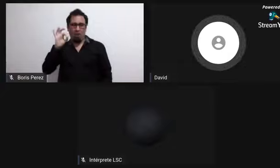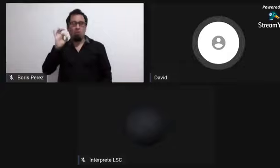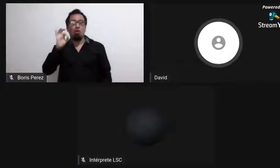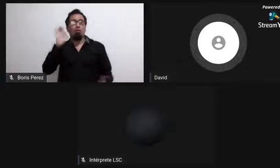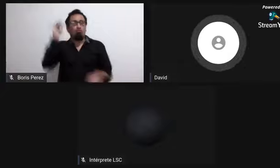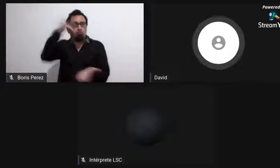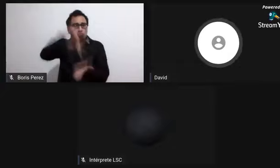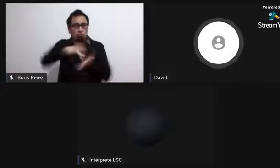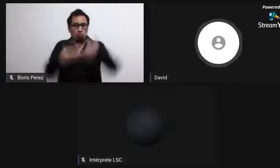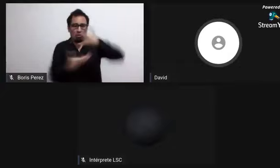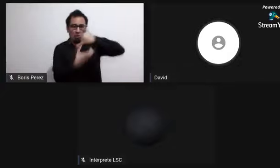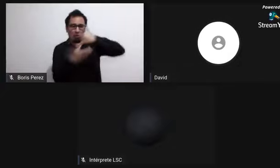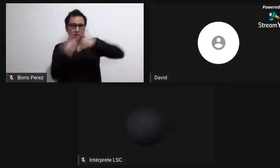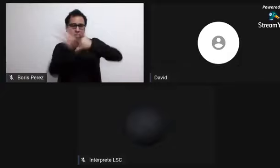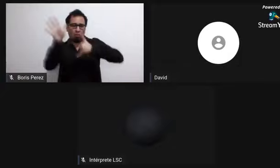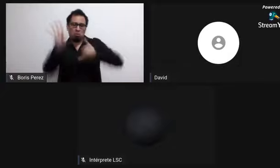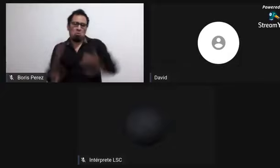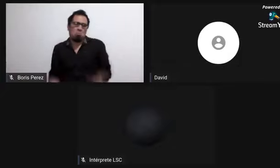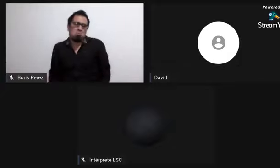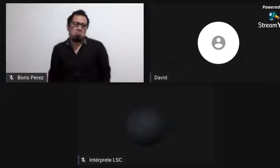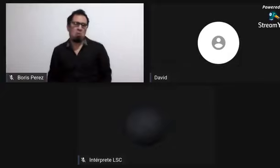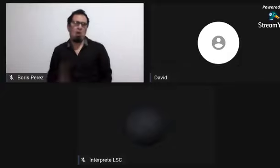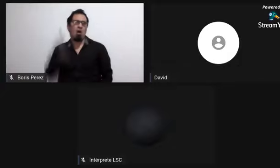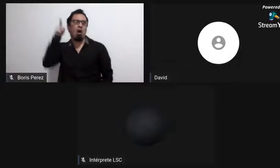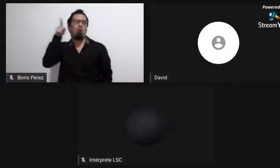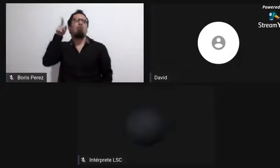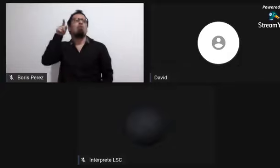Santander o con Bolívar.